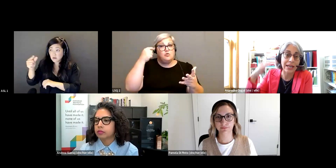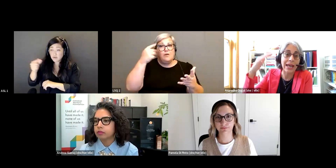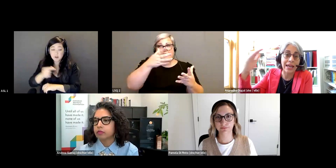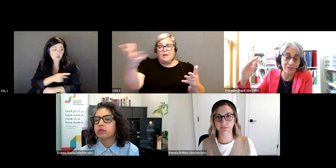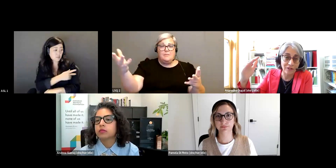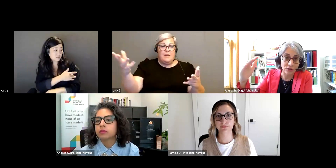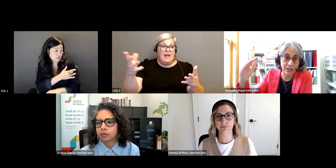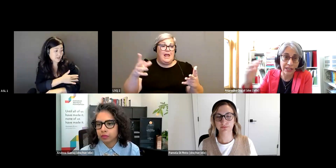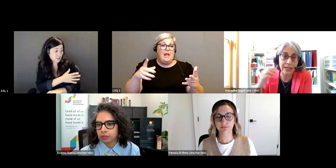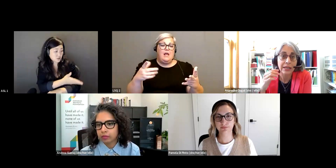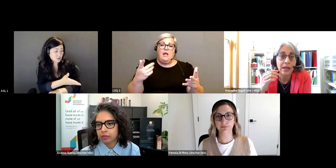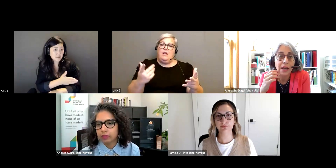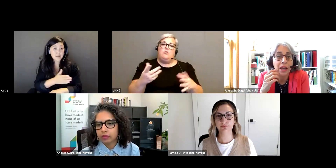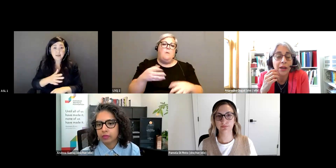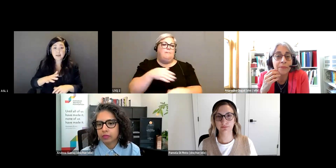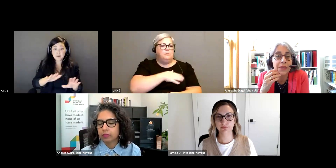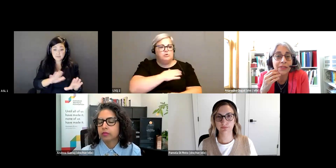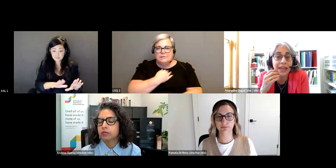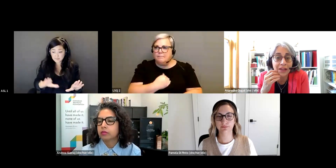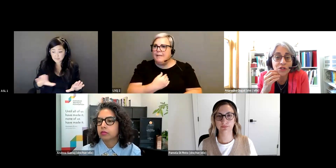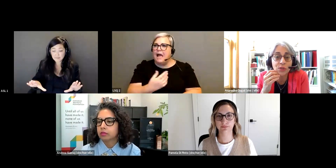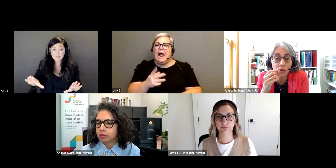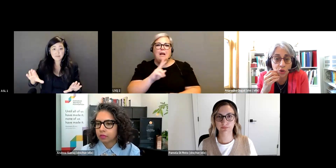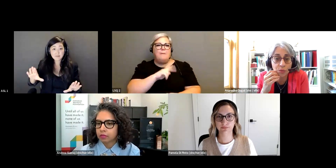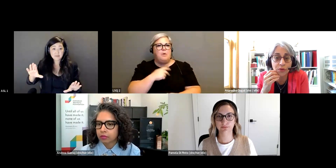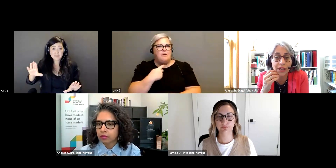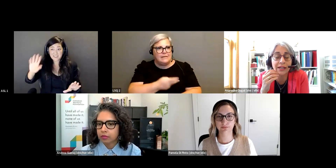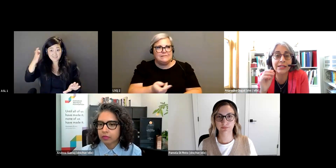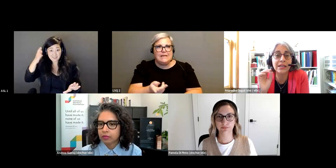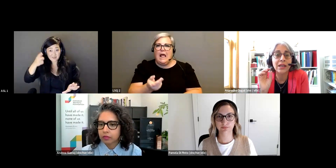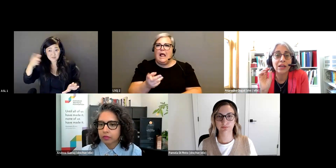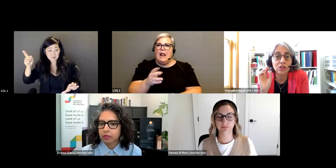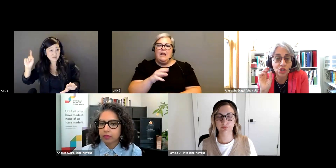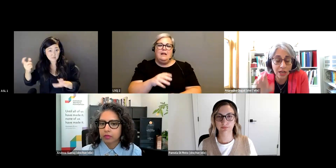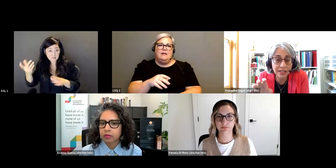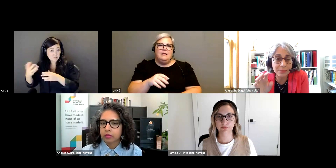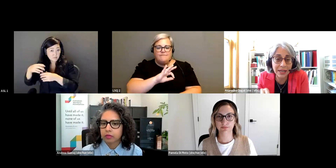intégrer, donc à l'échelle municipale, provinciale et fédérale.